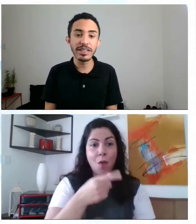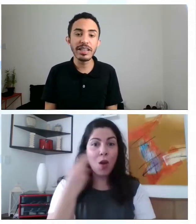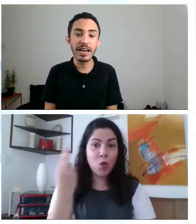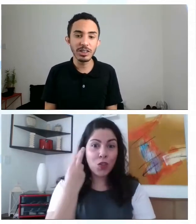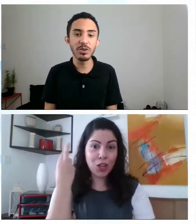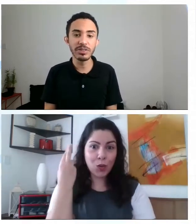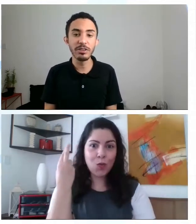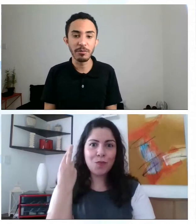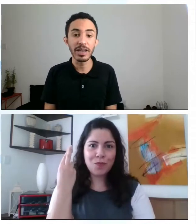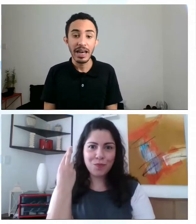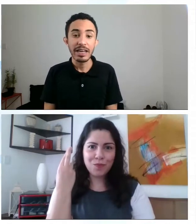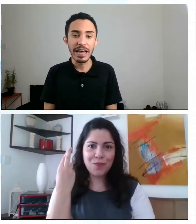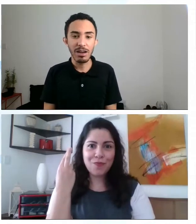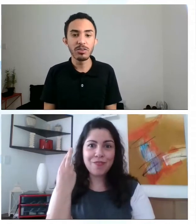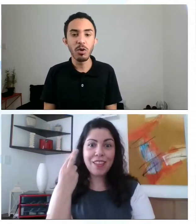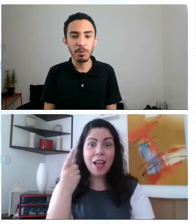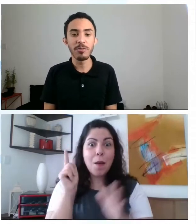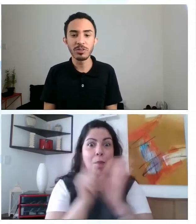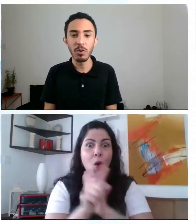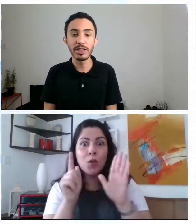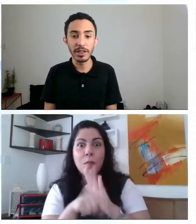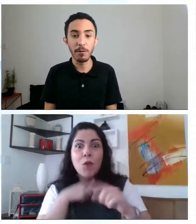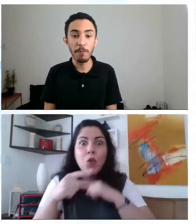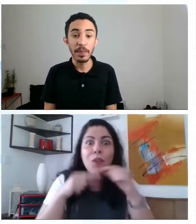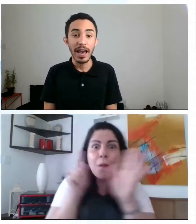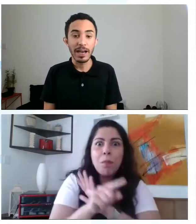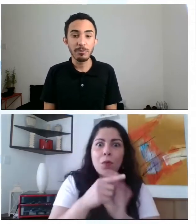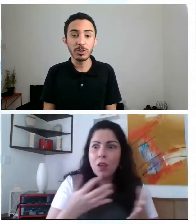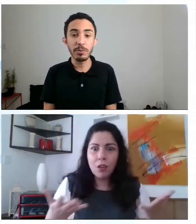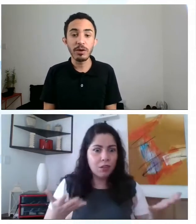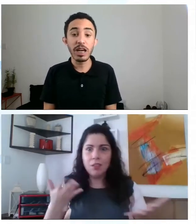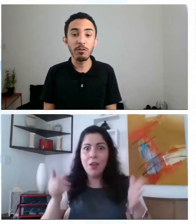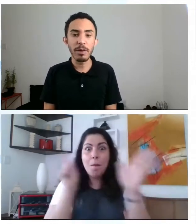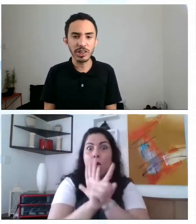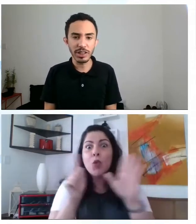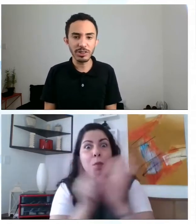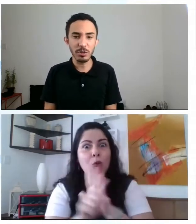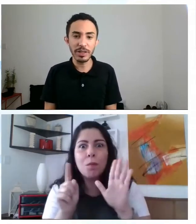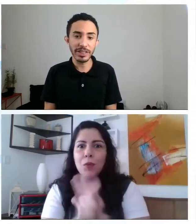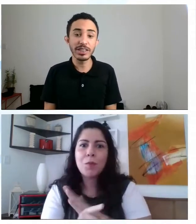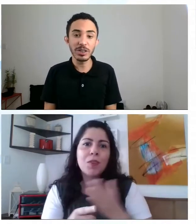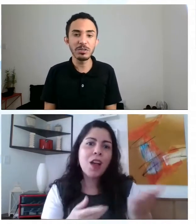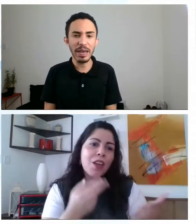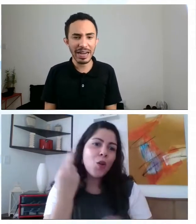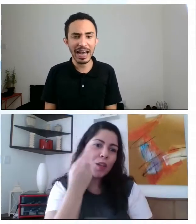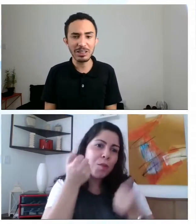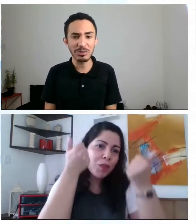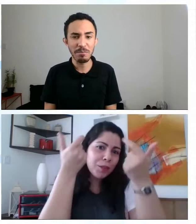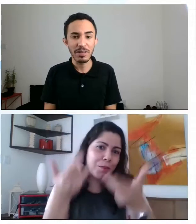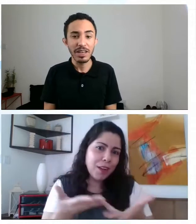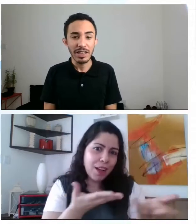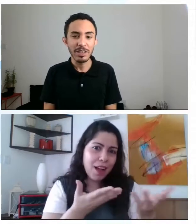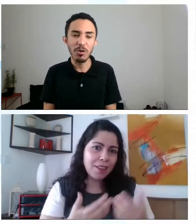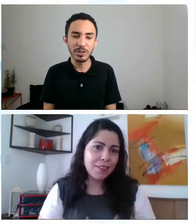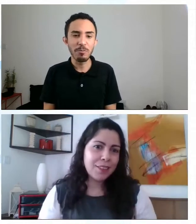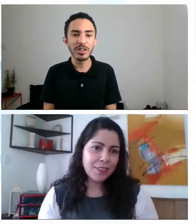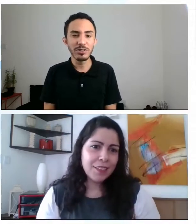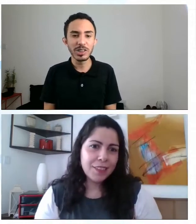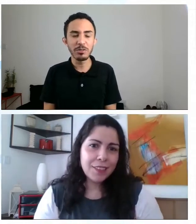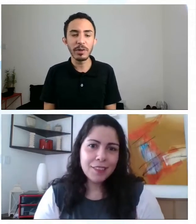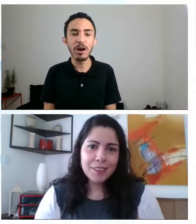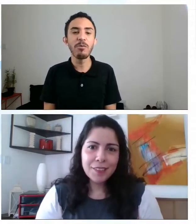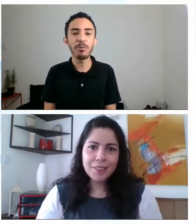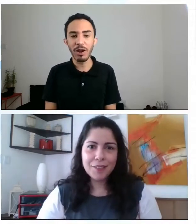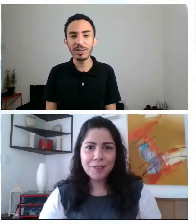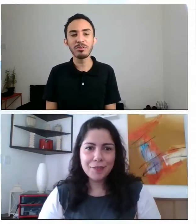certa ansiedade, inclusive. Na aula do professor Rodrigo, as pessoas perguntavam bastante sobre essa questão de mercado. E o Rodrigo pode,